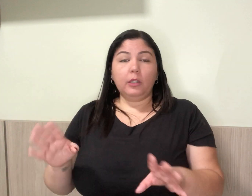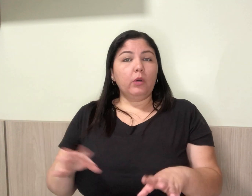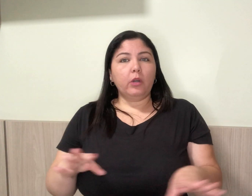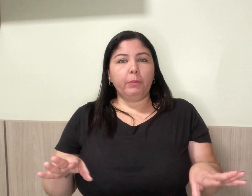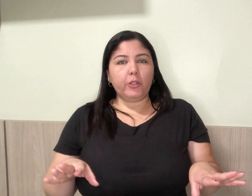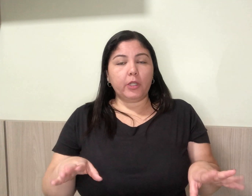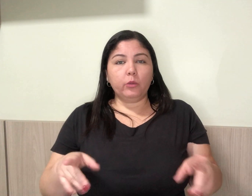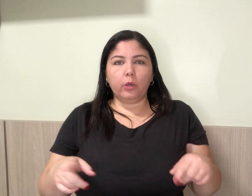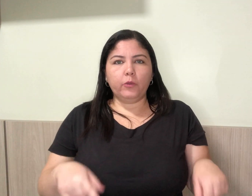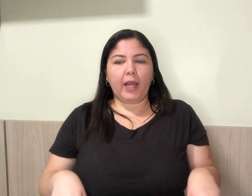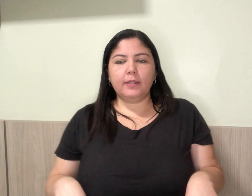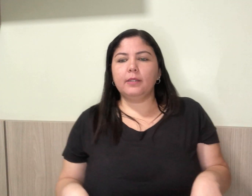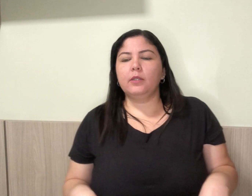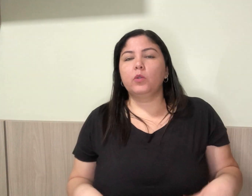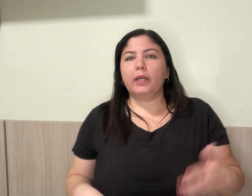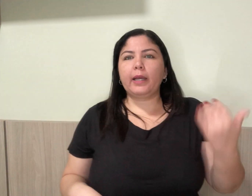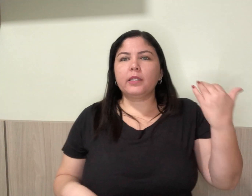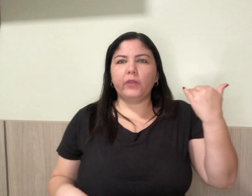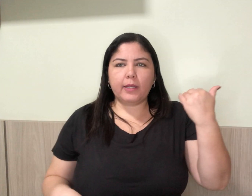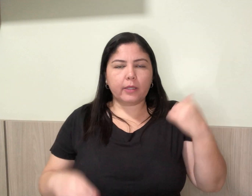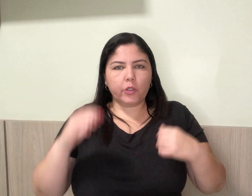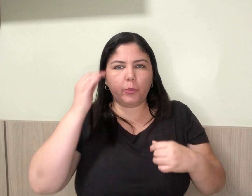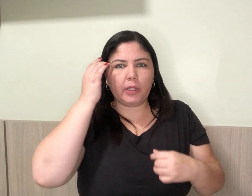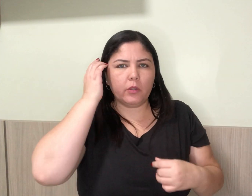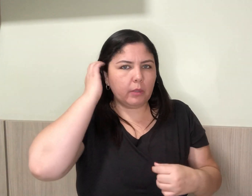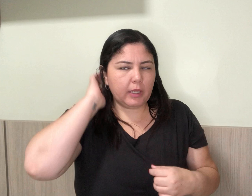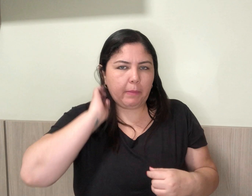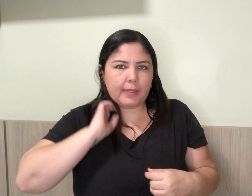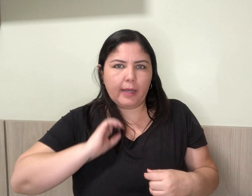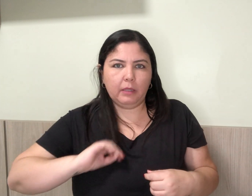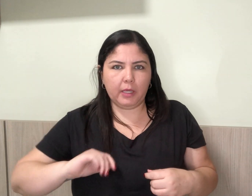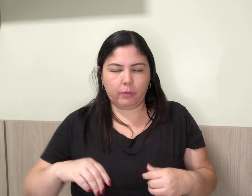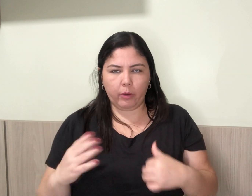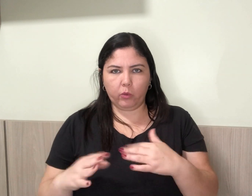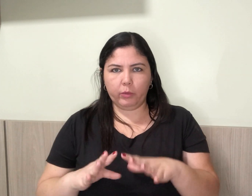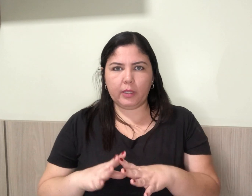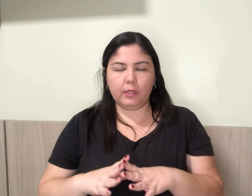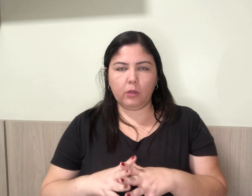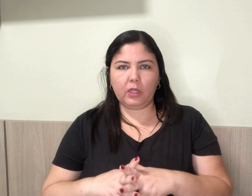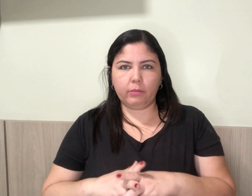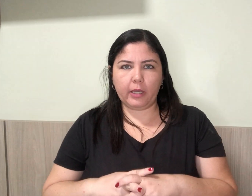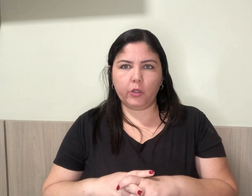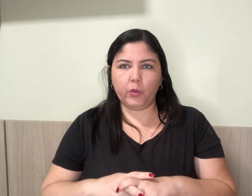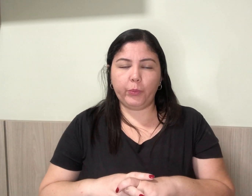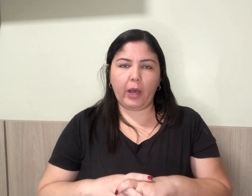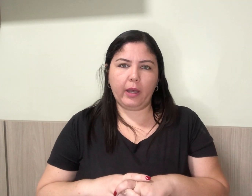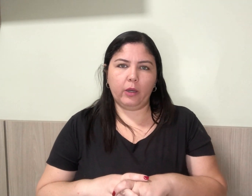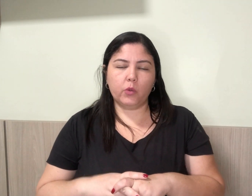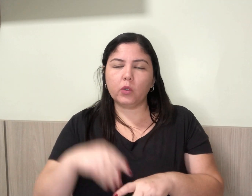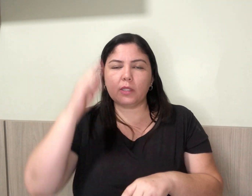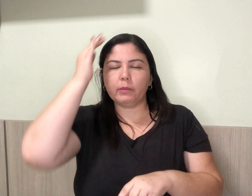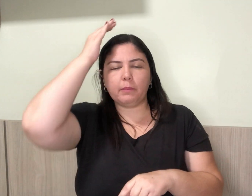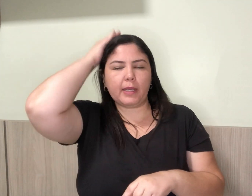Então, agora praticando com frases isso. Naquelas frases que a gente aprendeu semana passada mesmo. Algumas são que a gente usou na semana